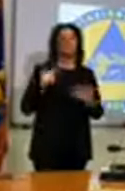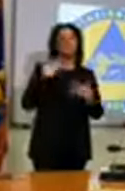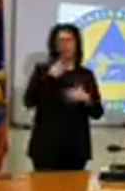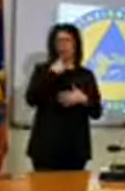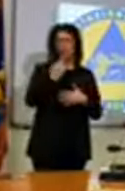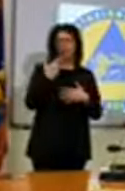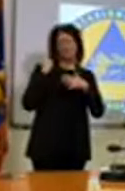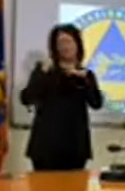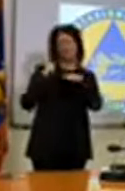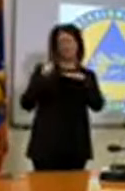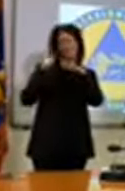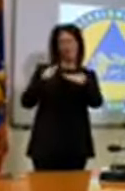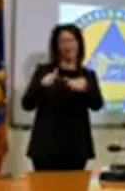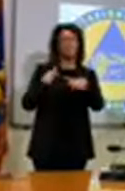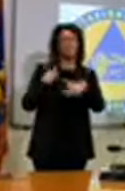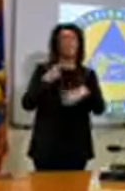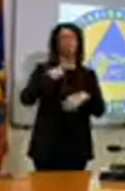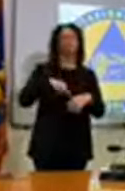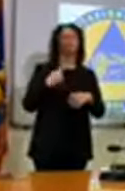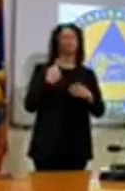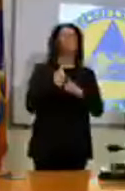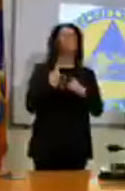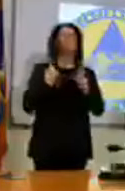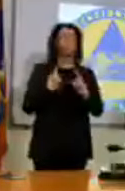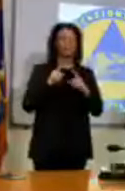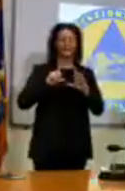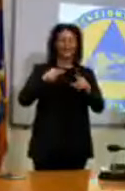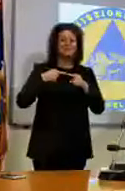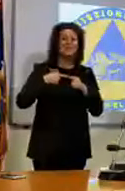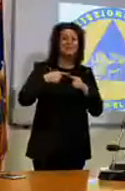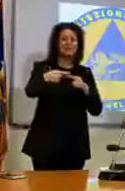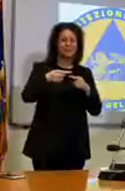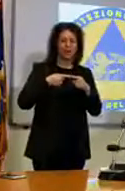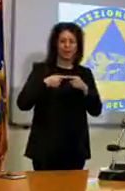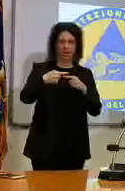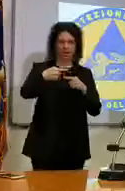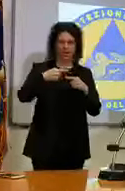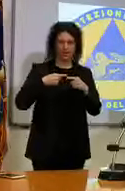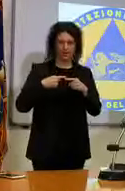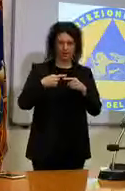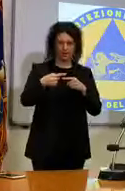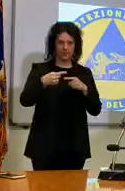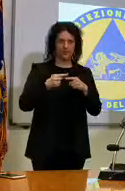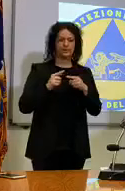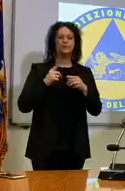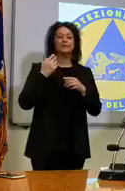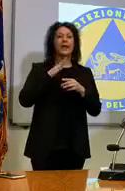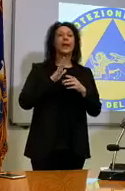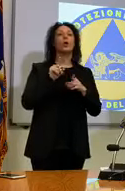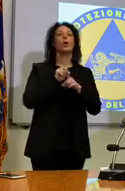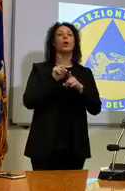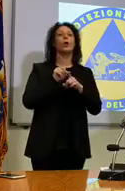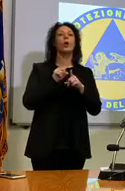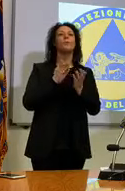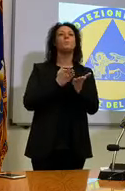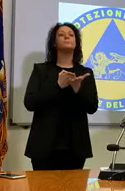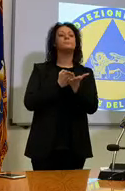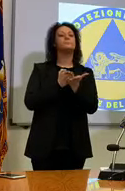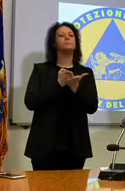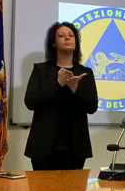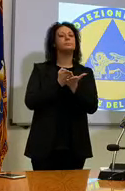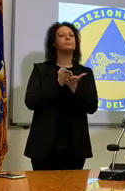settimana, dobbiamo avere almeno questa settimana, 7 giorni, 10 giorni di tendenza. Perché potrebbe accadere